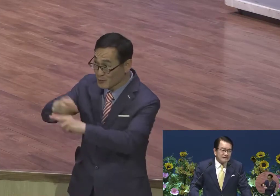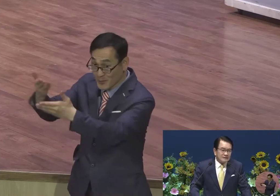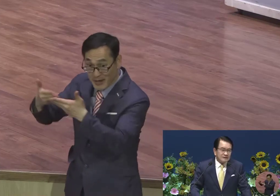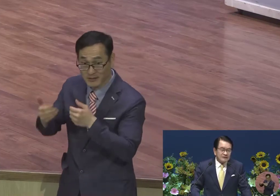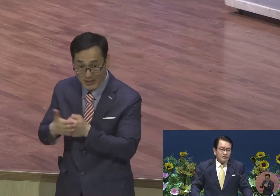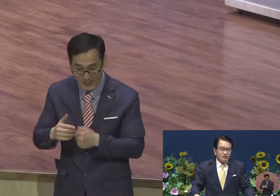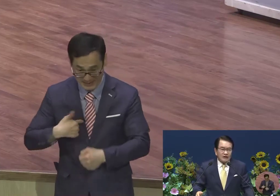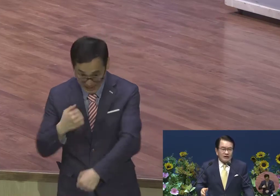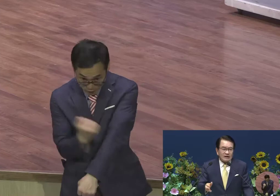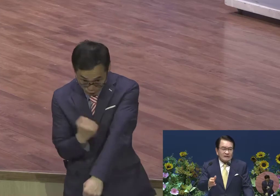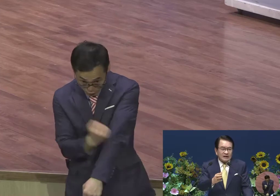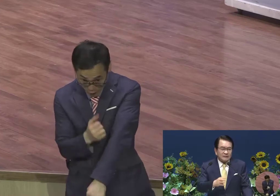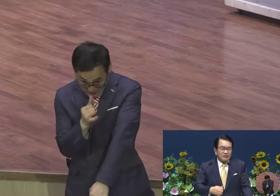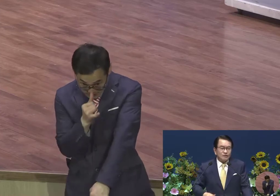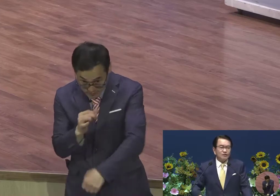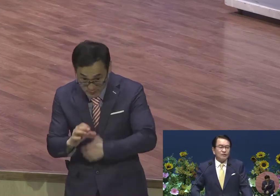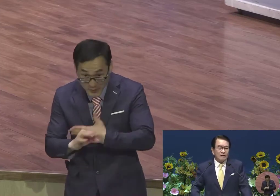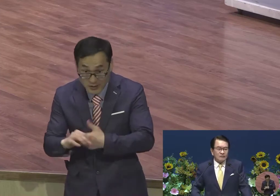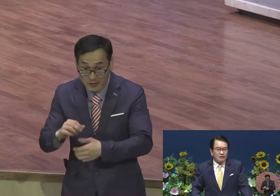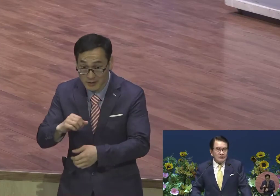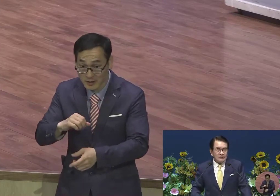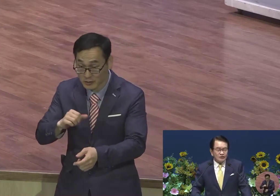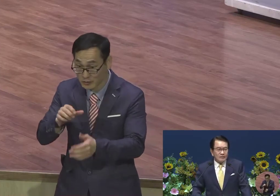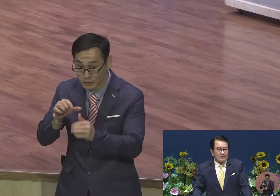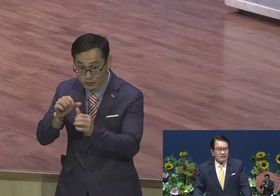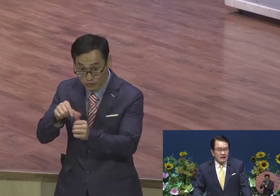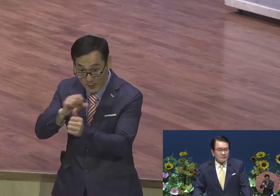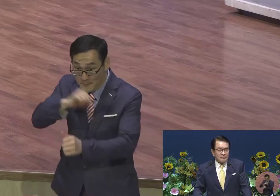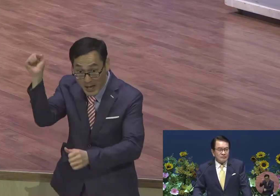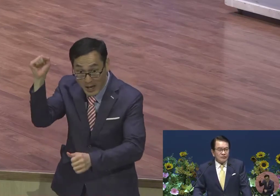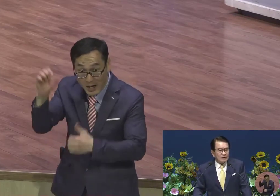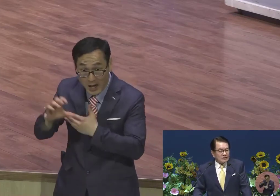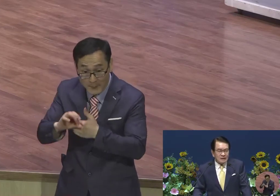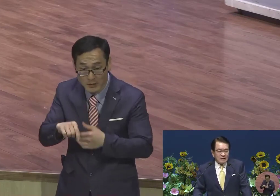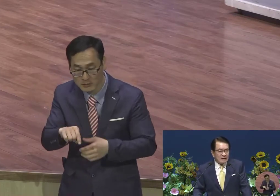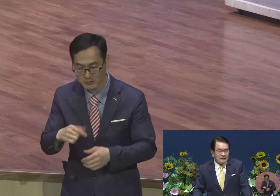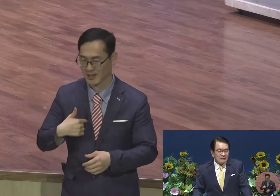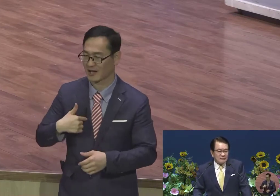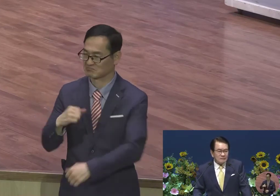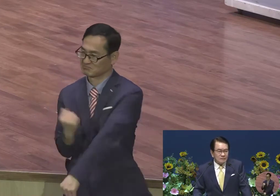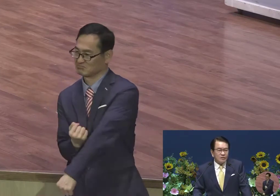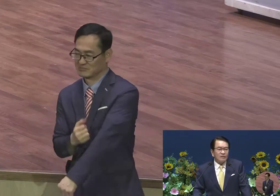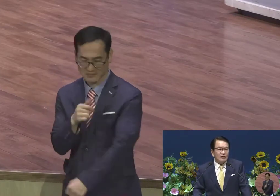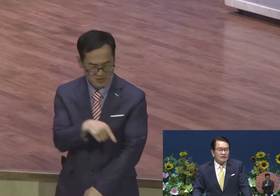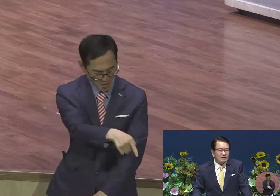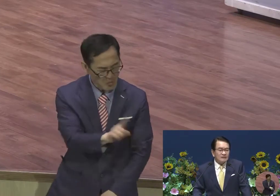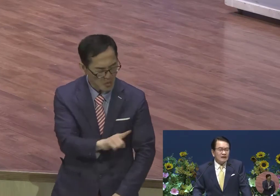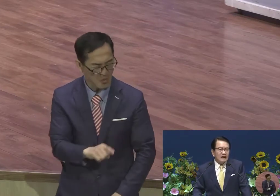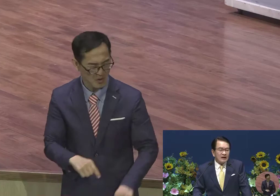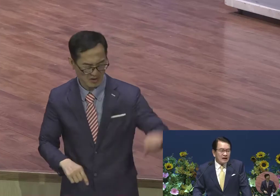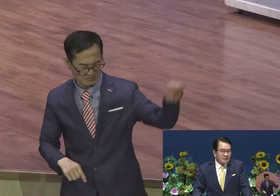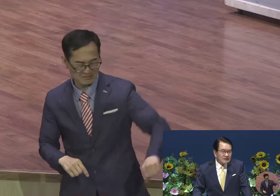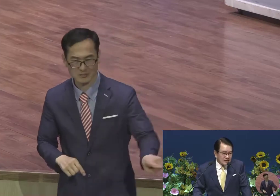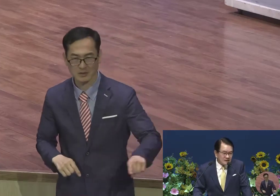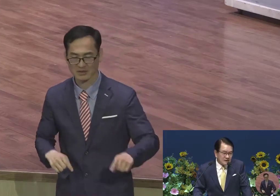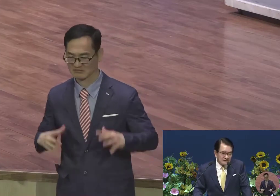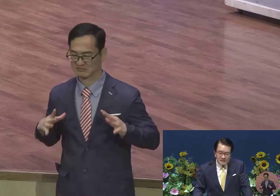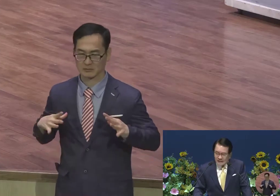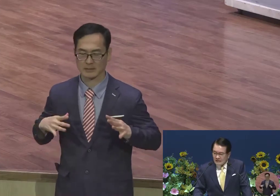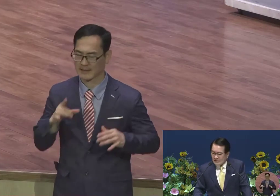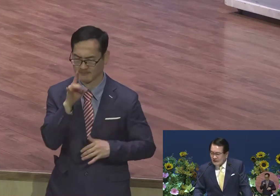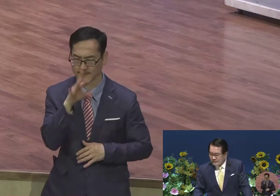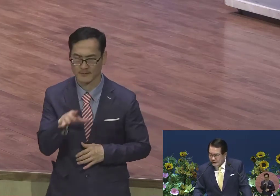전도하러 가는 사람은 훌륭하고 전도하는 사람은 못된 사람 아니에요 똑같은 하나님의